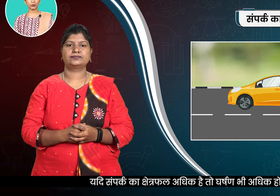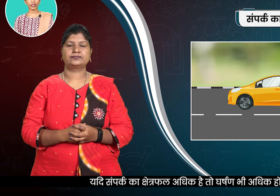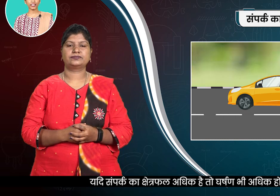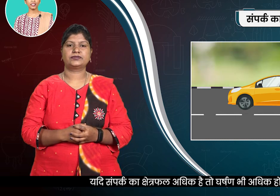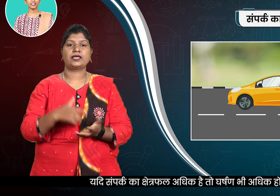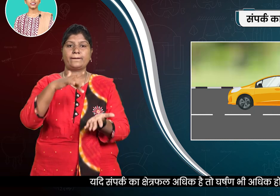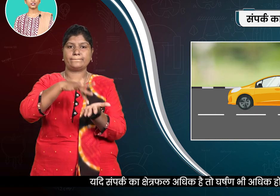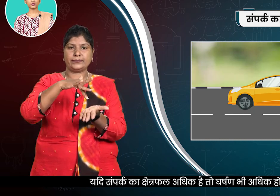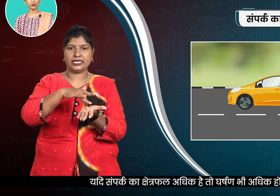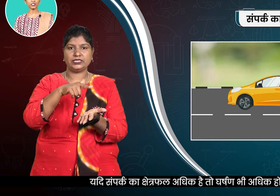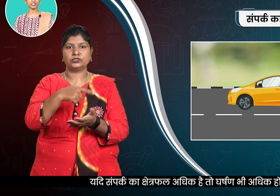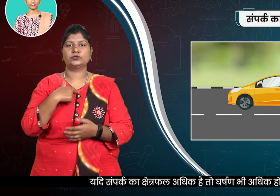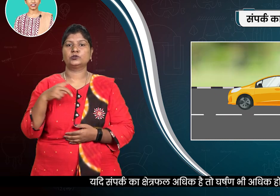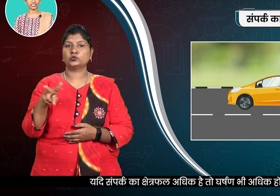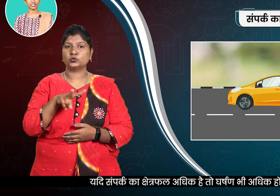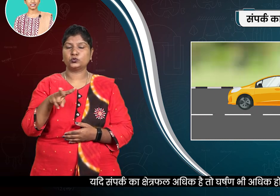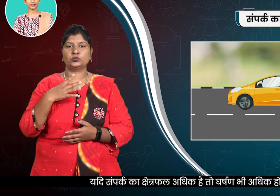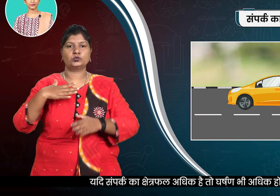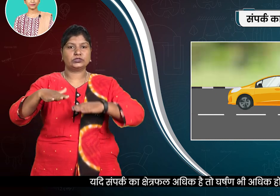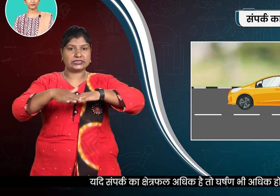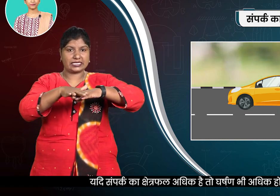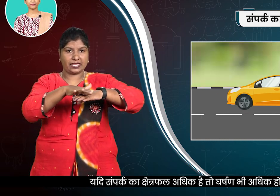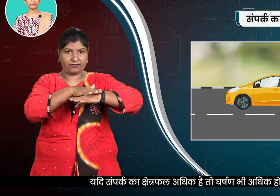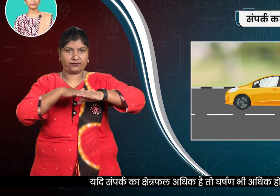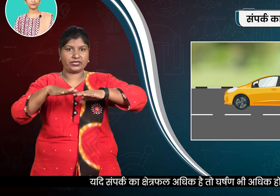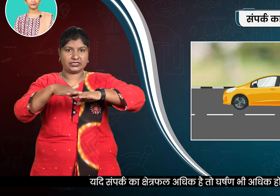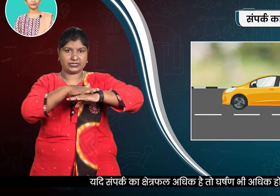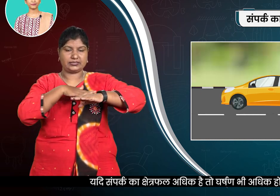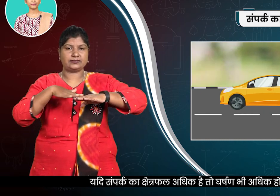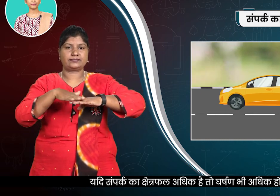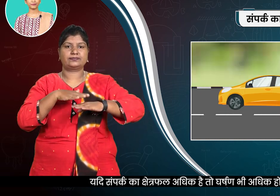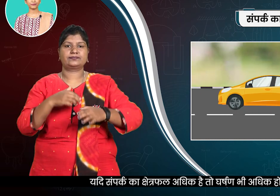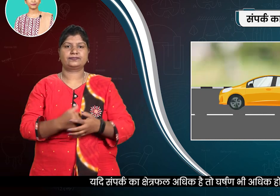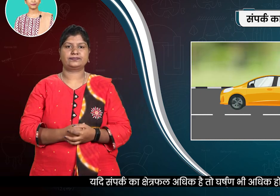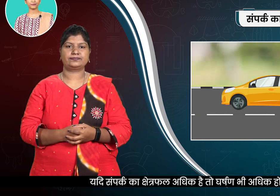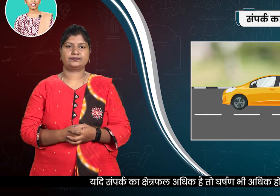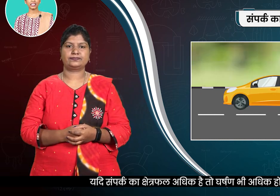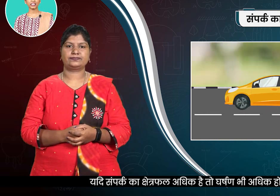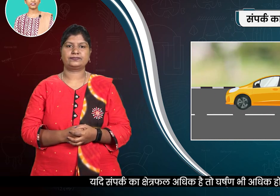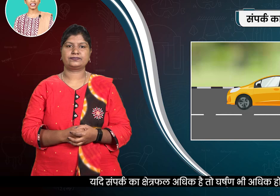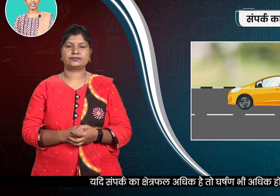यदि संपर का क्षेतर फल अधिक है तो घर्शन भी अधिक होगा